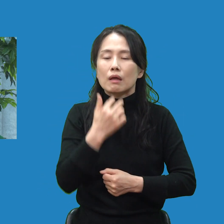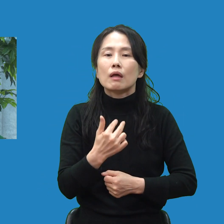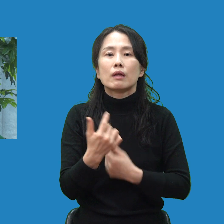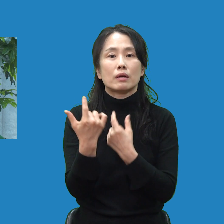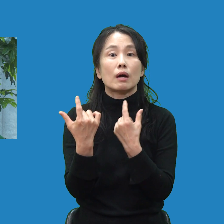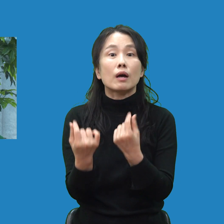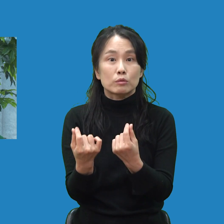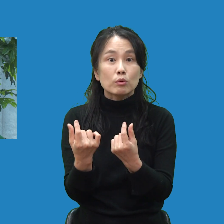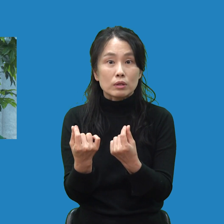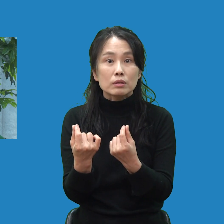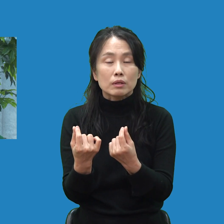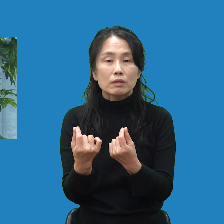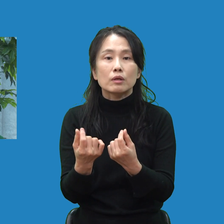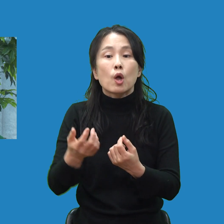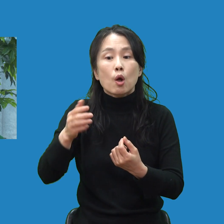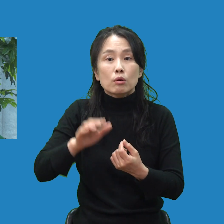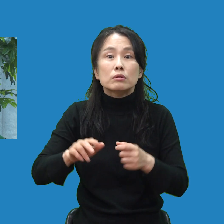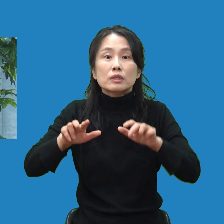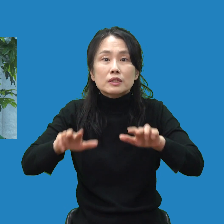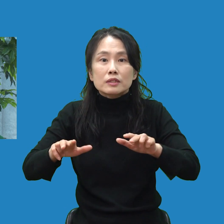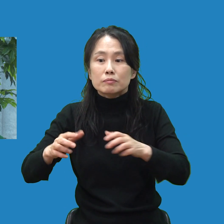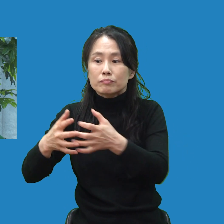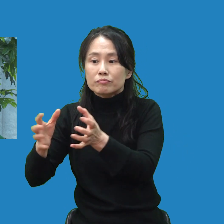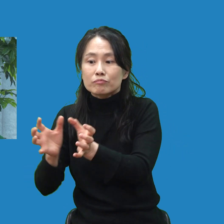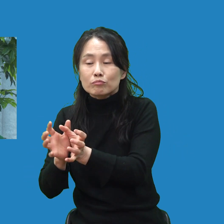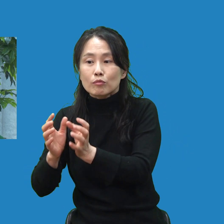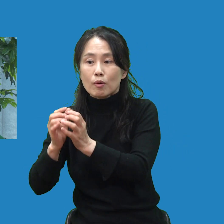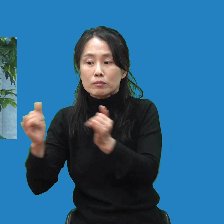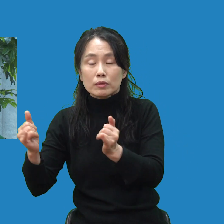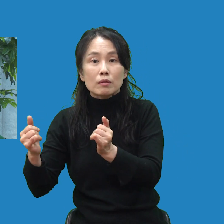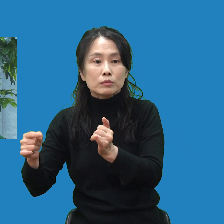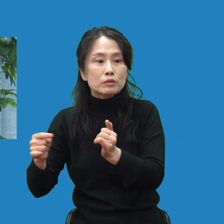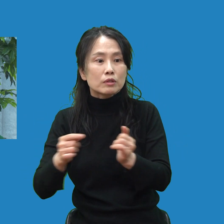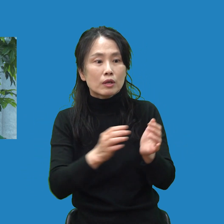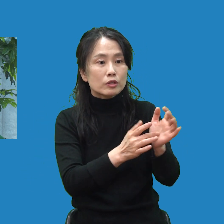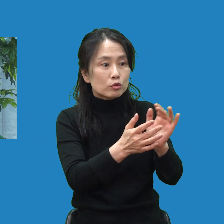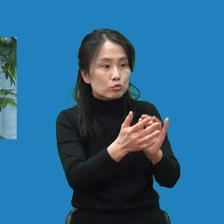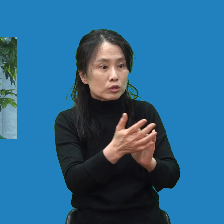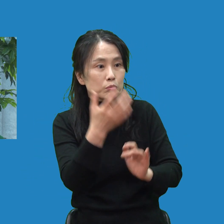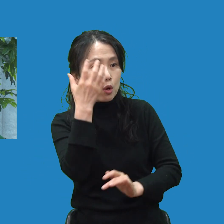타고 가는 자들이 예수님 일행이라는 것을